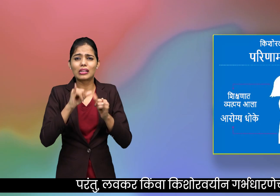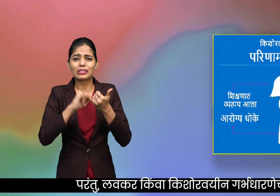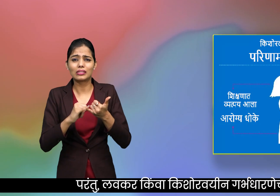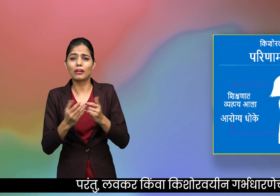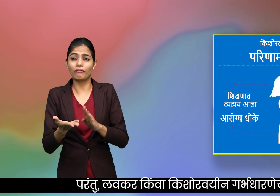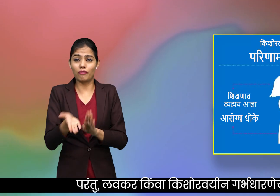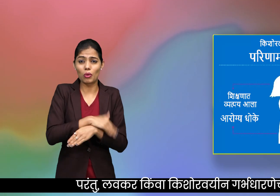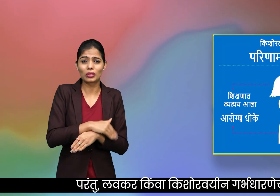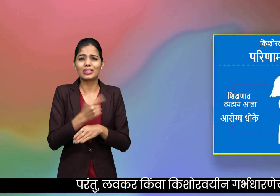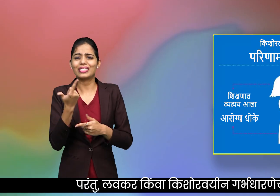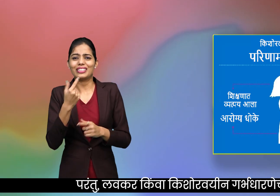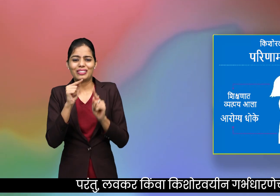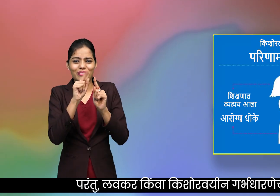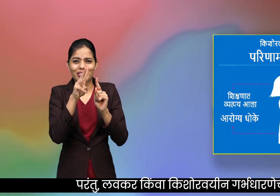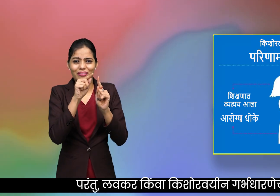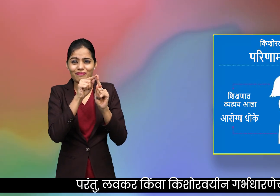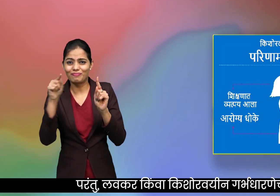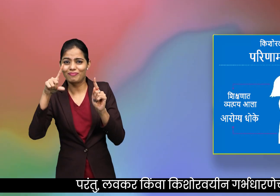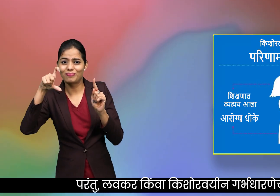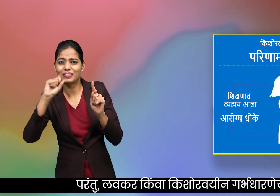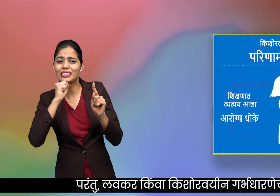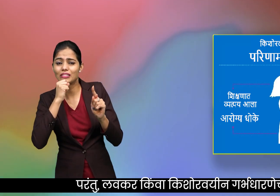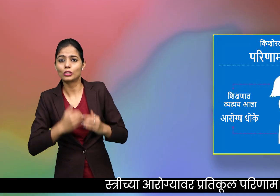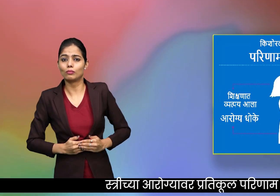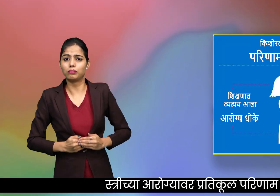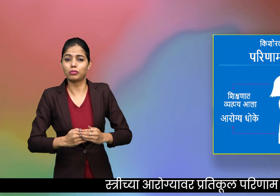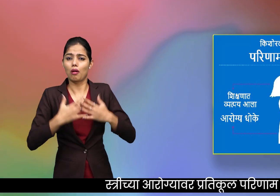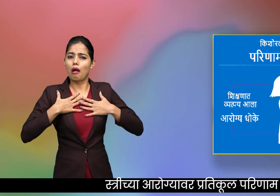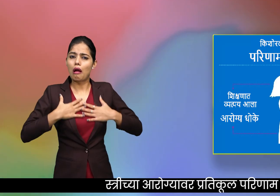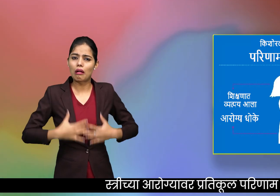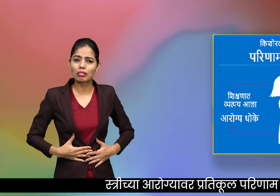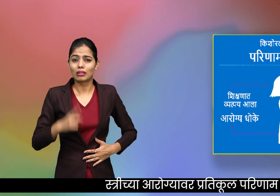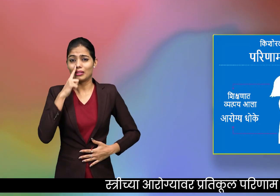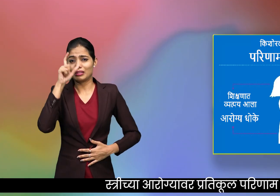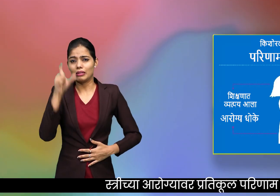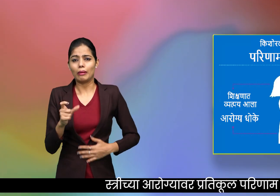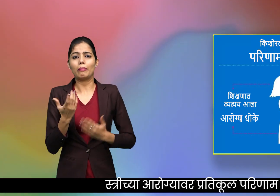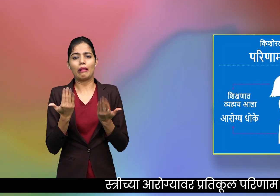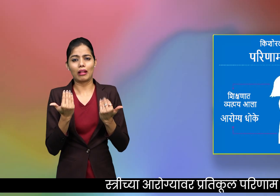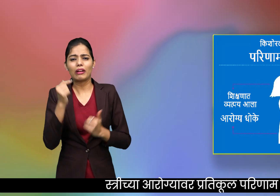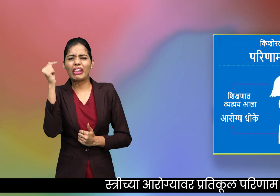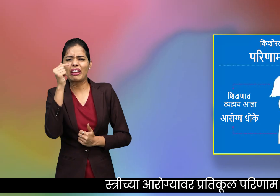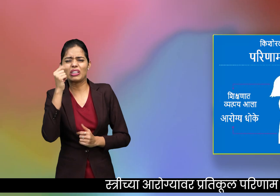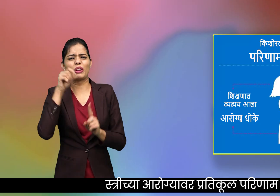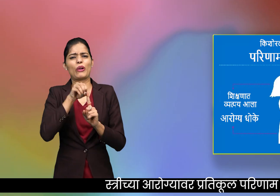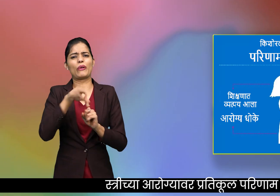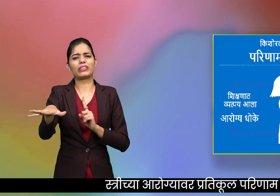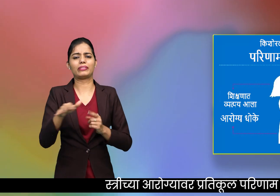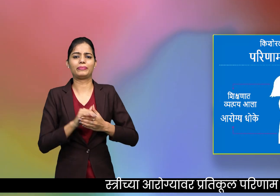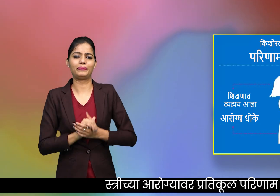परंतु लवकर किंवा किशोरवयीन गर्भधारणेच्या बाबतीत स्त्रीच्या आरोग्यावर प्रतिकूल परिणाम होईल.